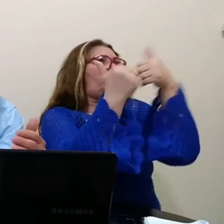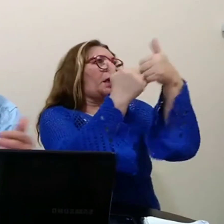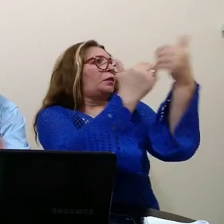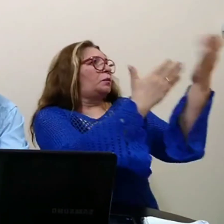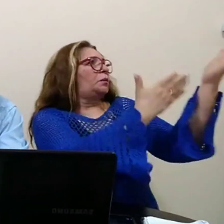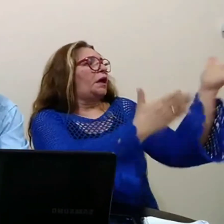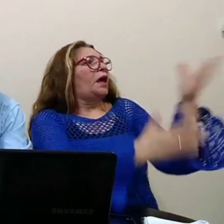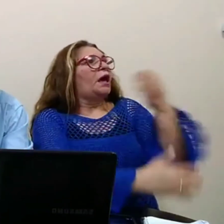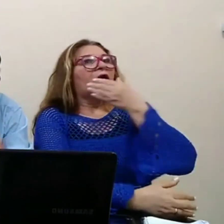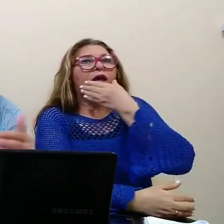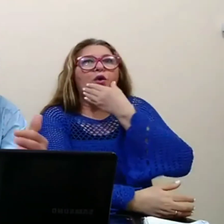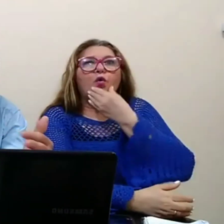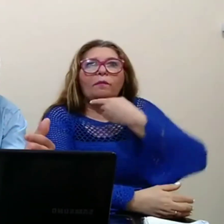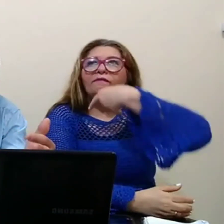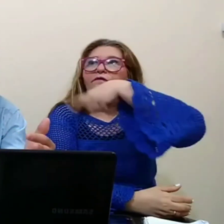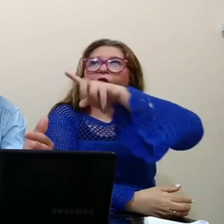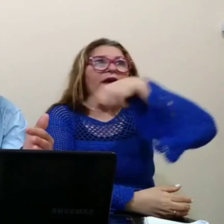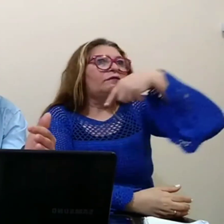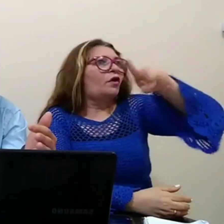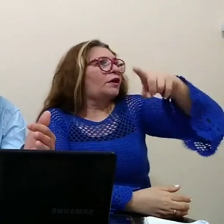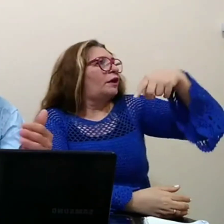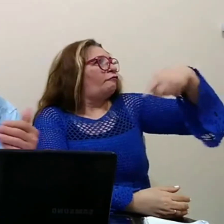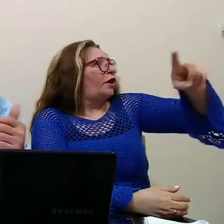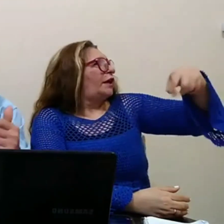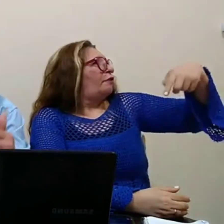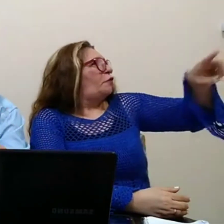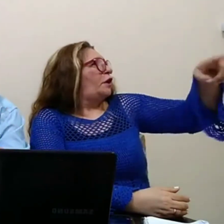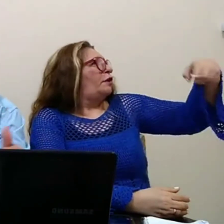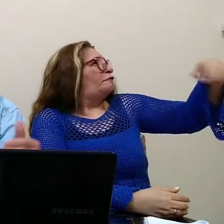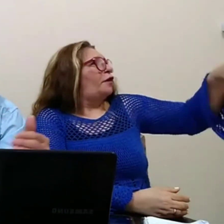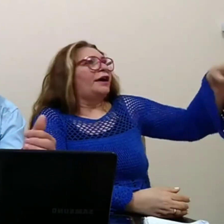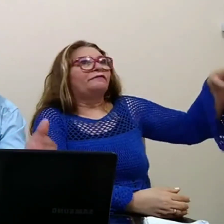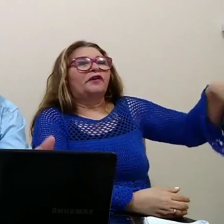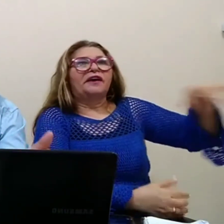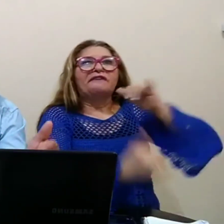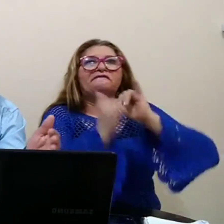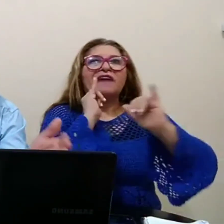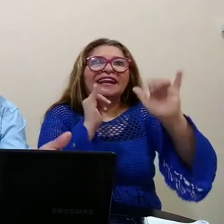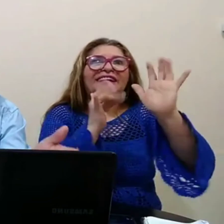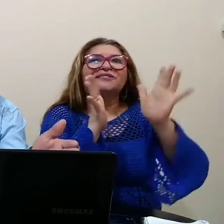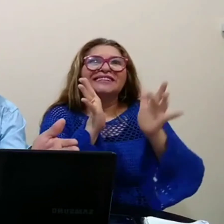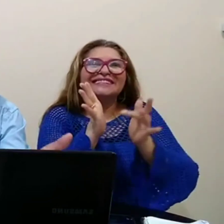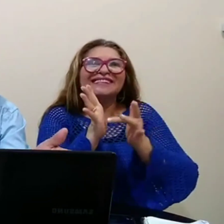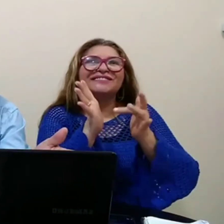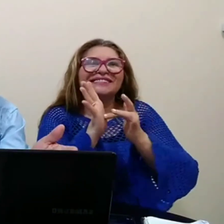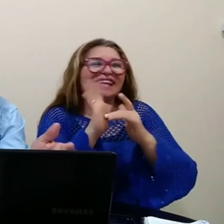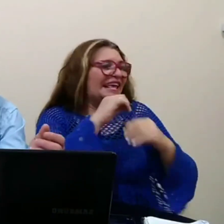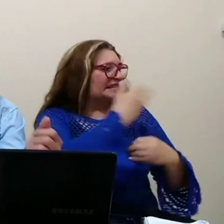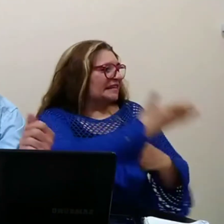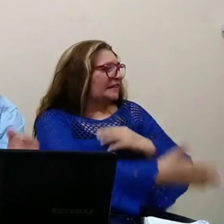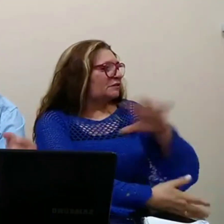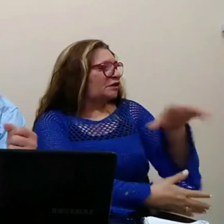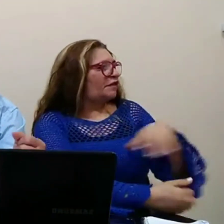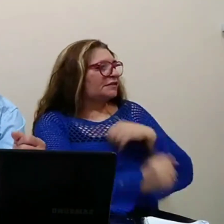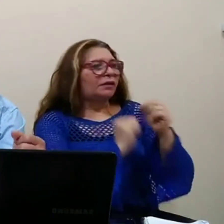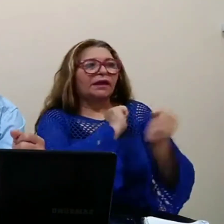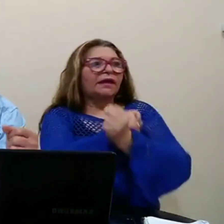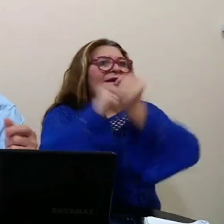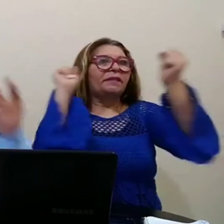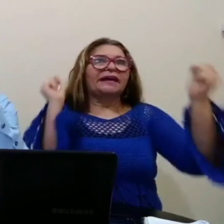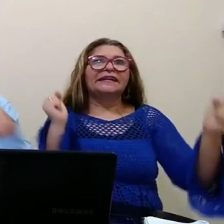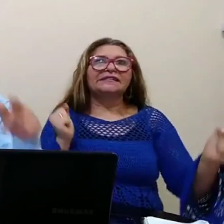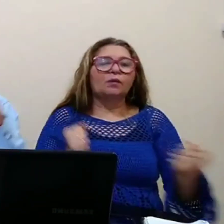ele foi por todas essas 10 cidades anunciando o que Jesus tinha feito por ele. E todas as